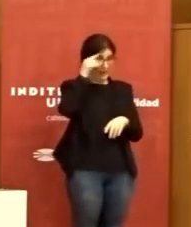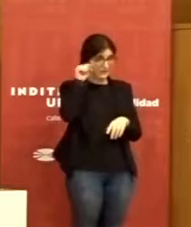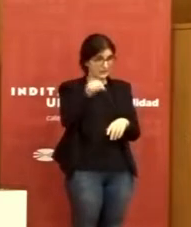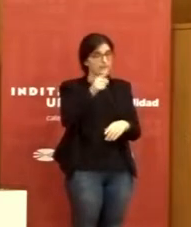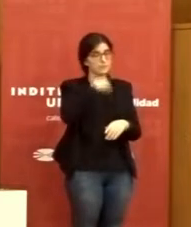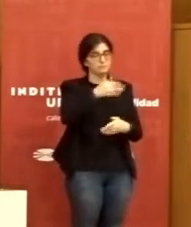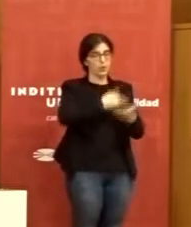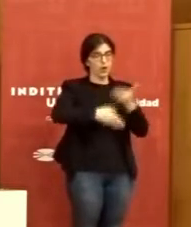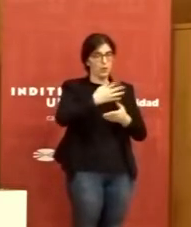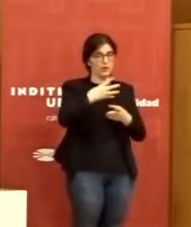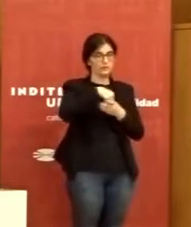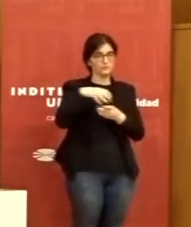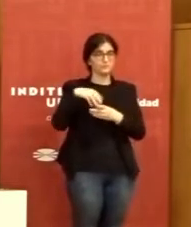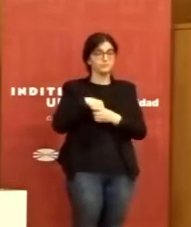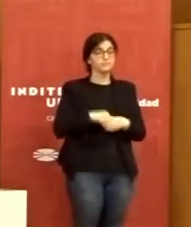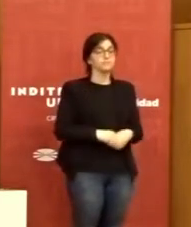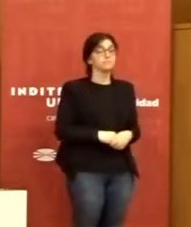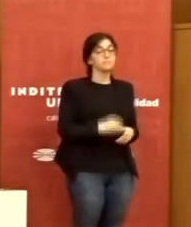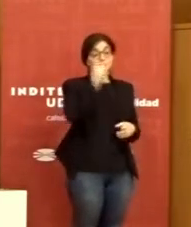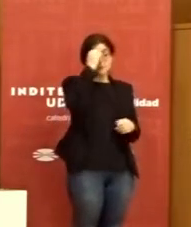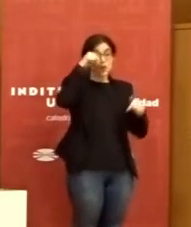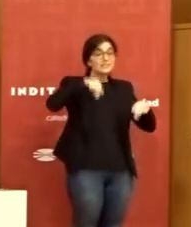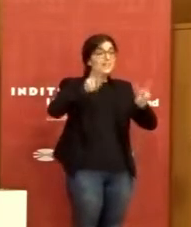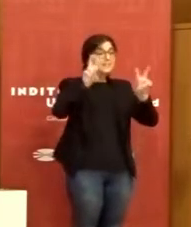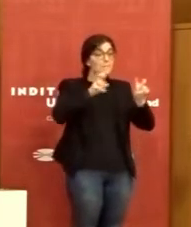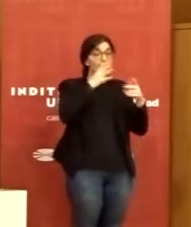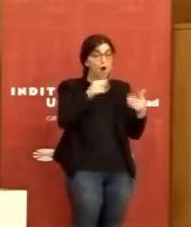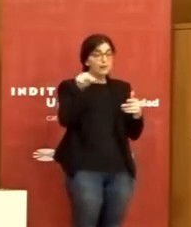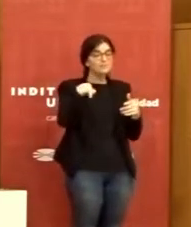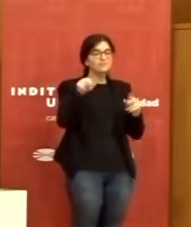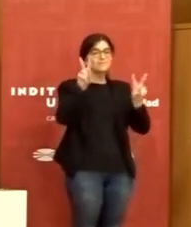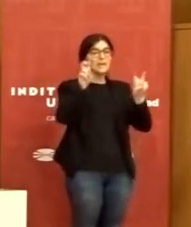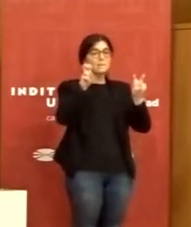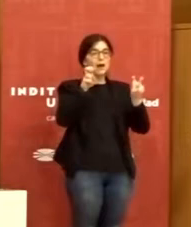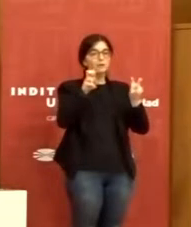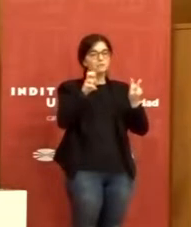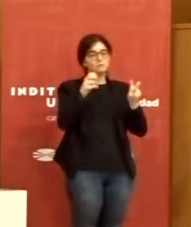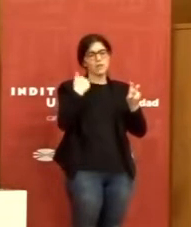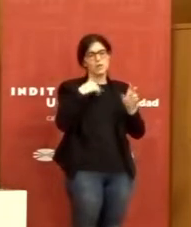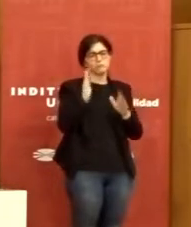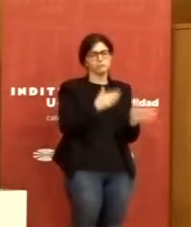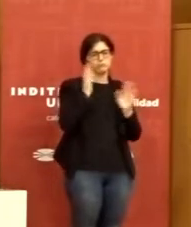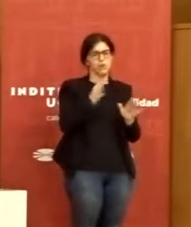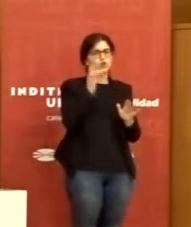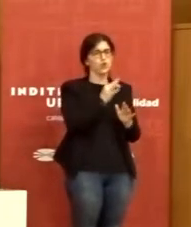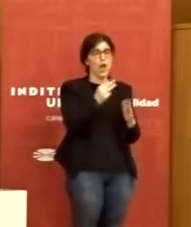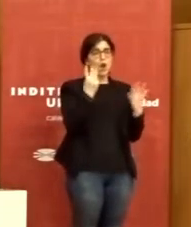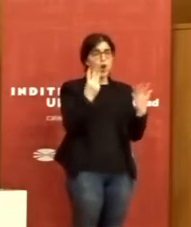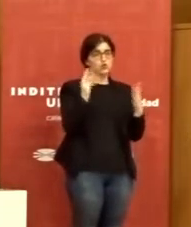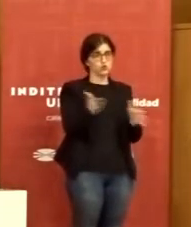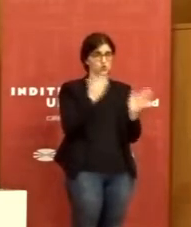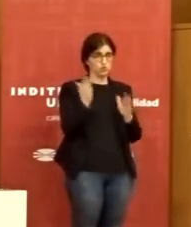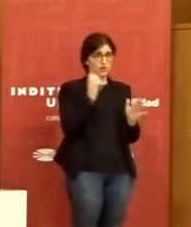Yo creo que la temática de esta segunda conferencia es una temática, edición tras edición, y ya van 8, que lógicamente la